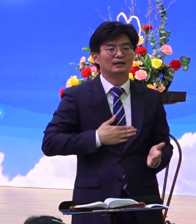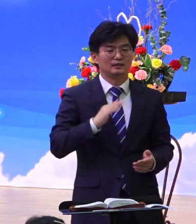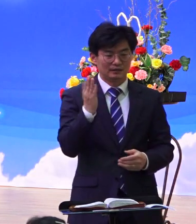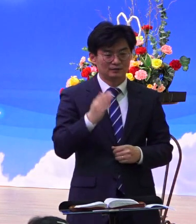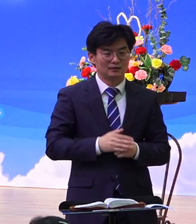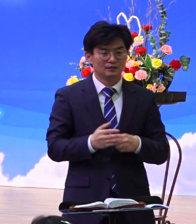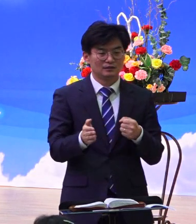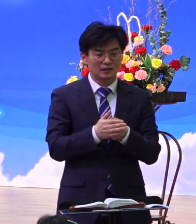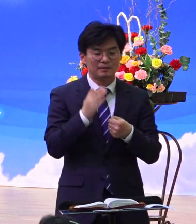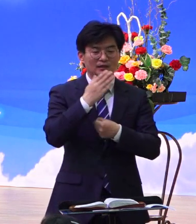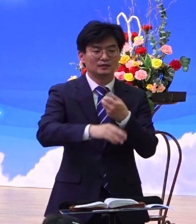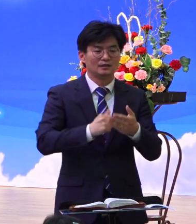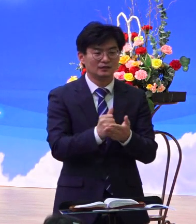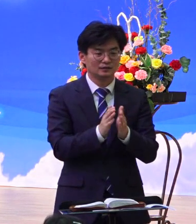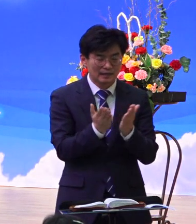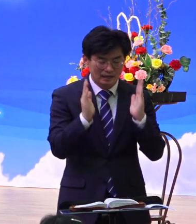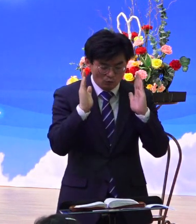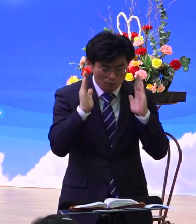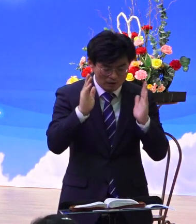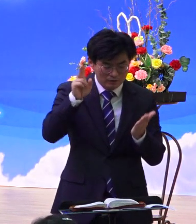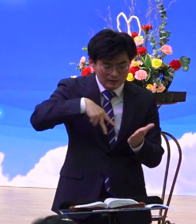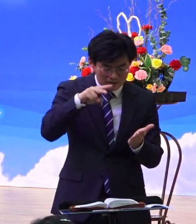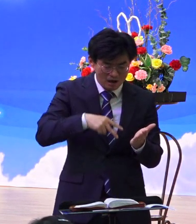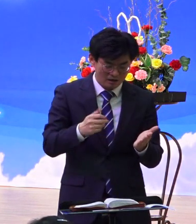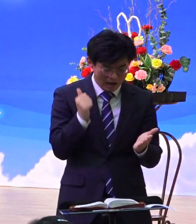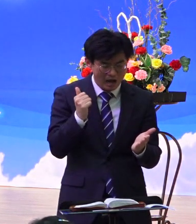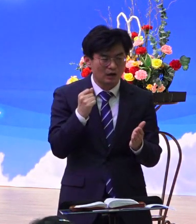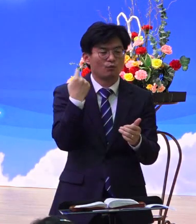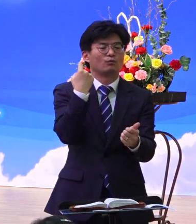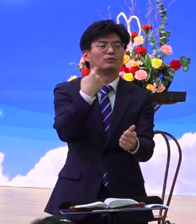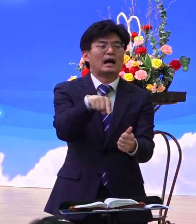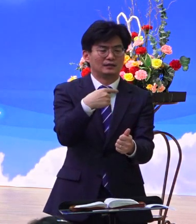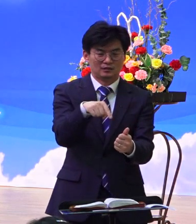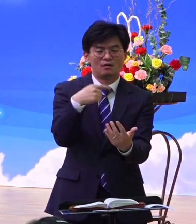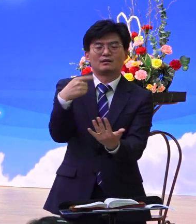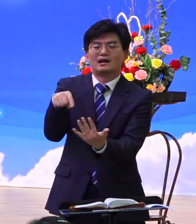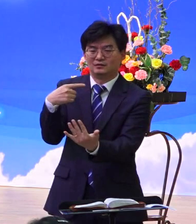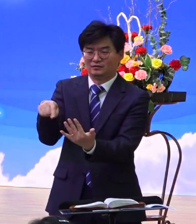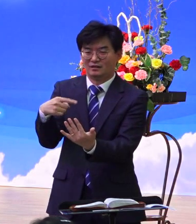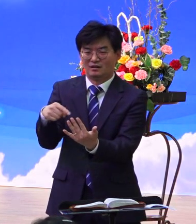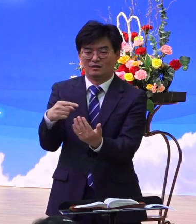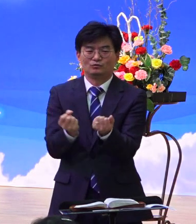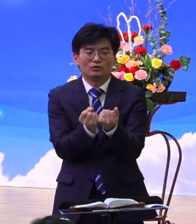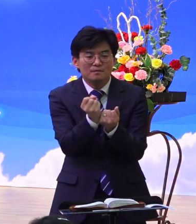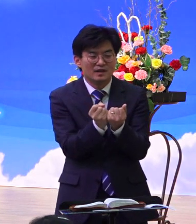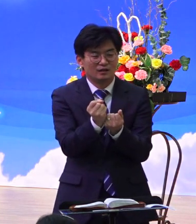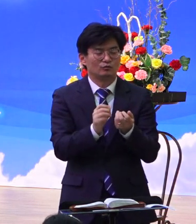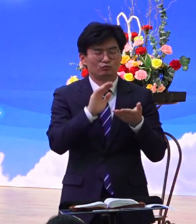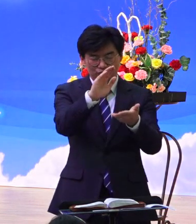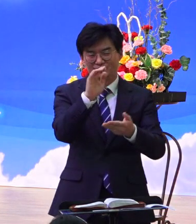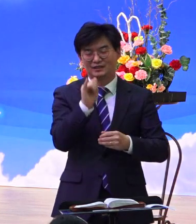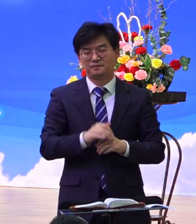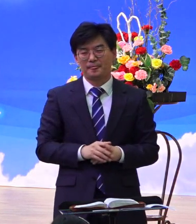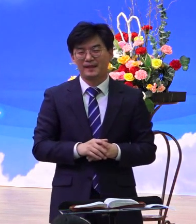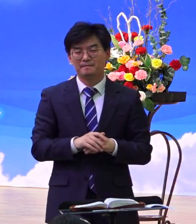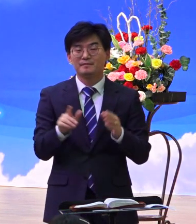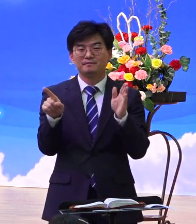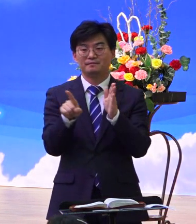읽어라. 성경 읽는 일에 전념해라 하는 것입니다. 여러분, 믿음도,